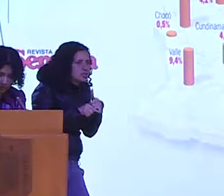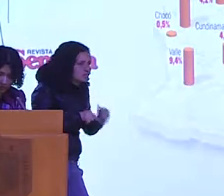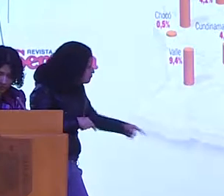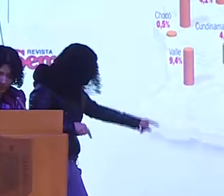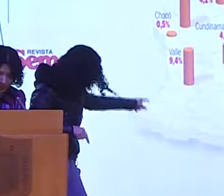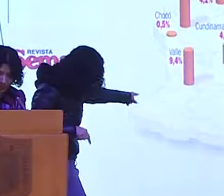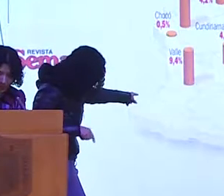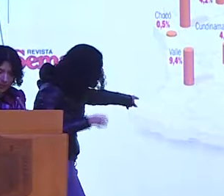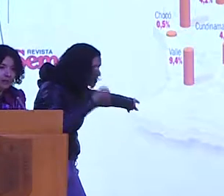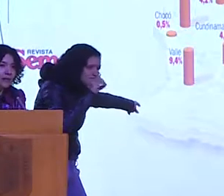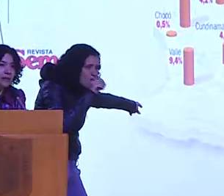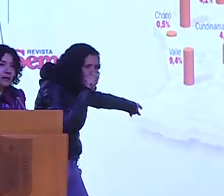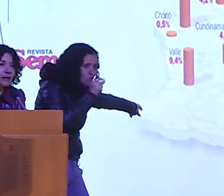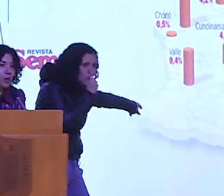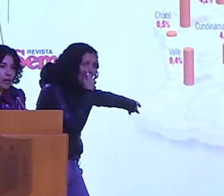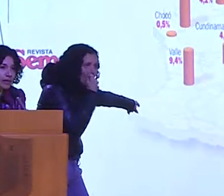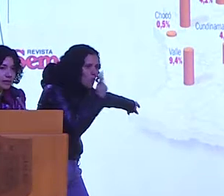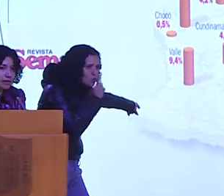0.1%.